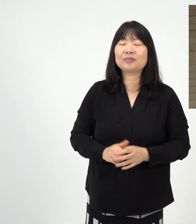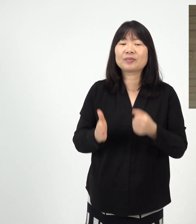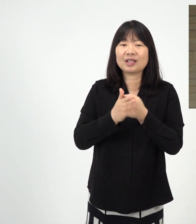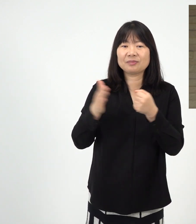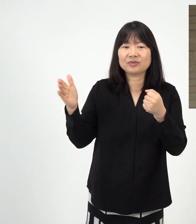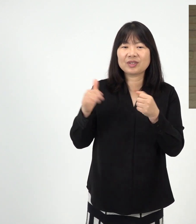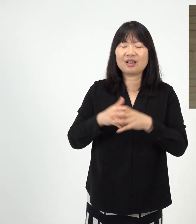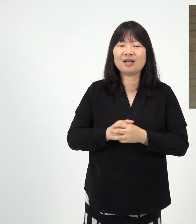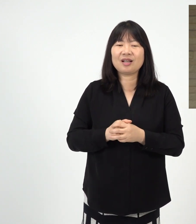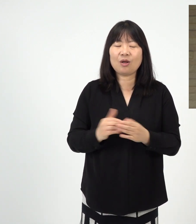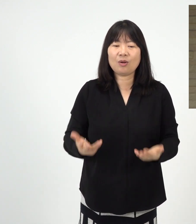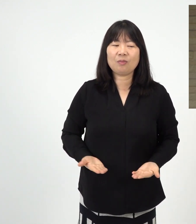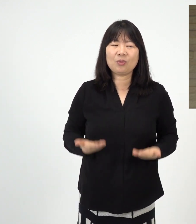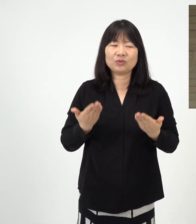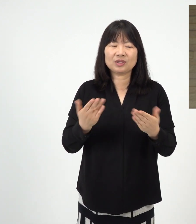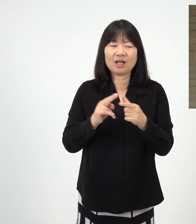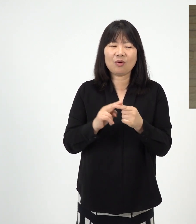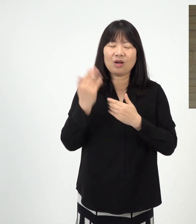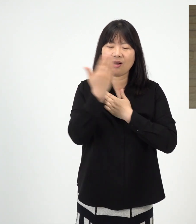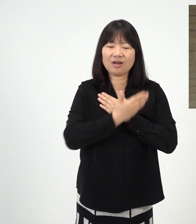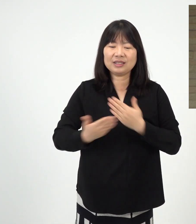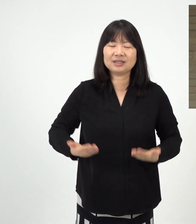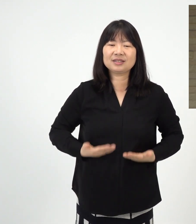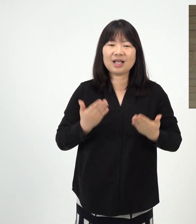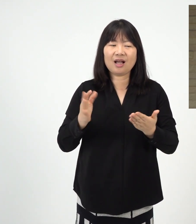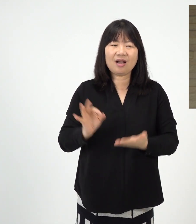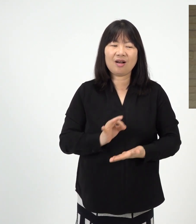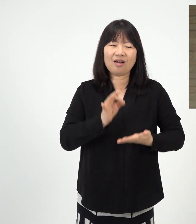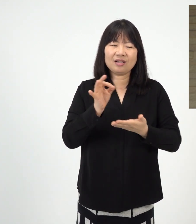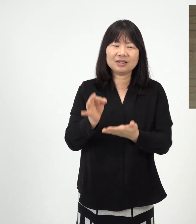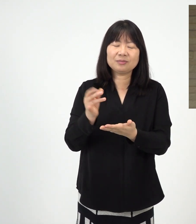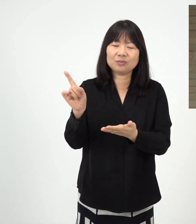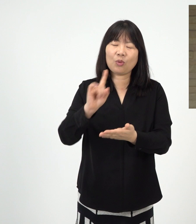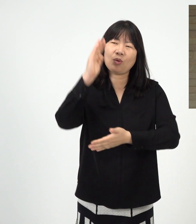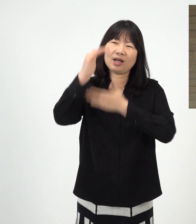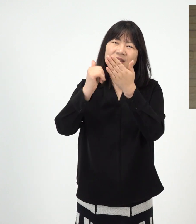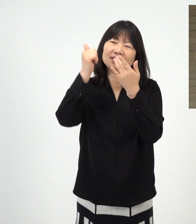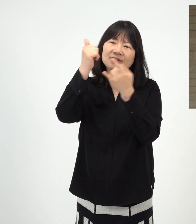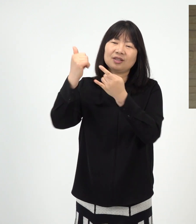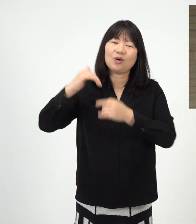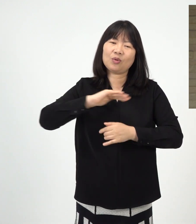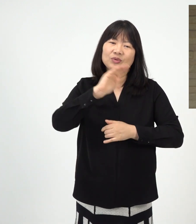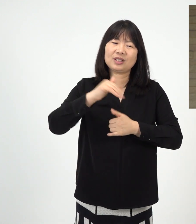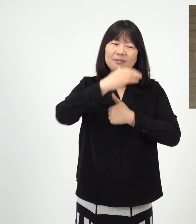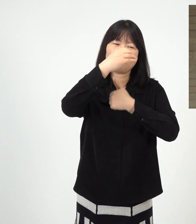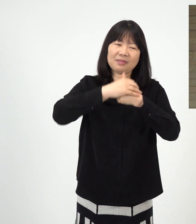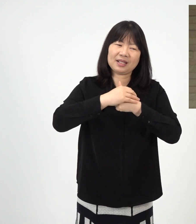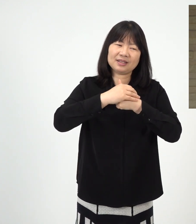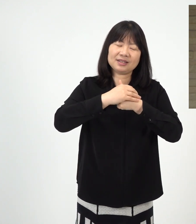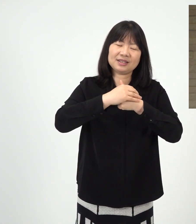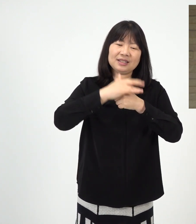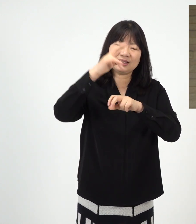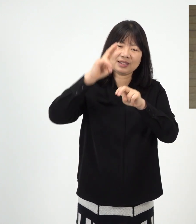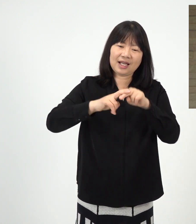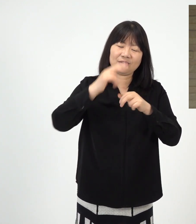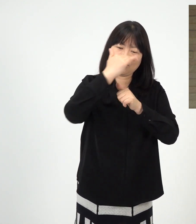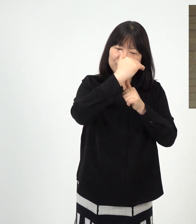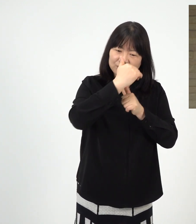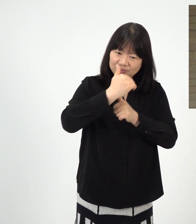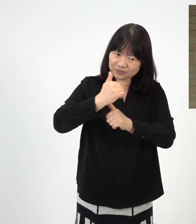그래서 봉사와 헌신과 헌금은 하나님이 우리를 사명과 소명애로